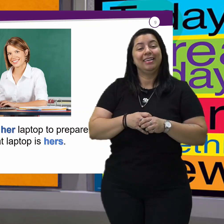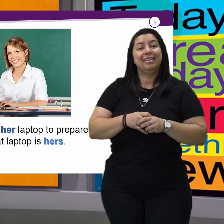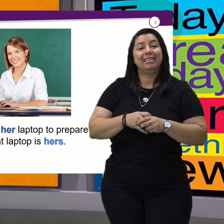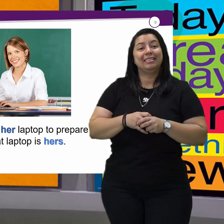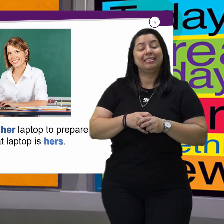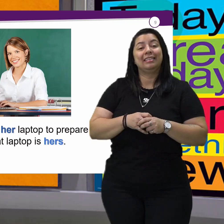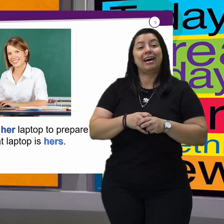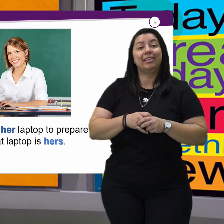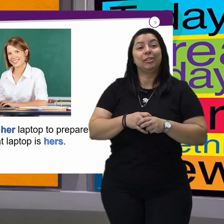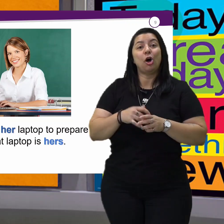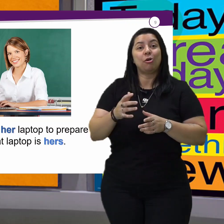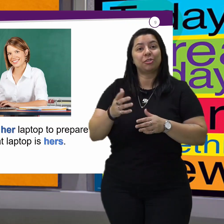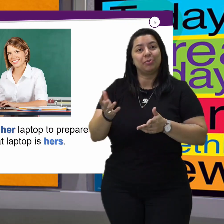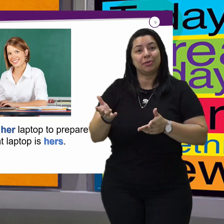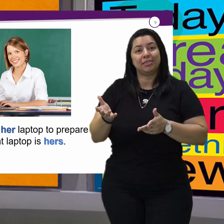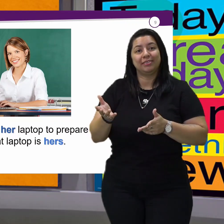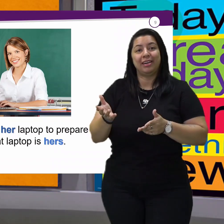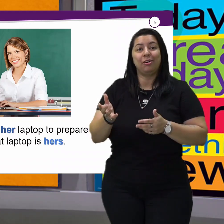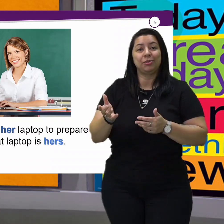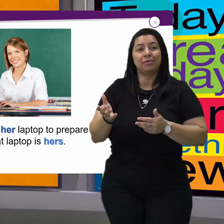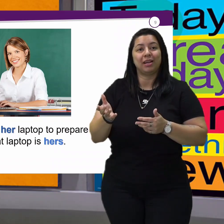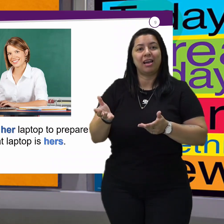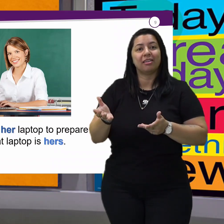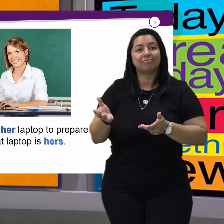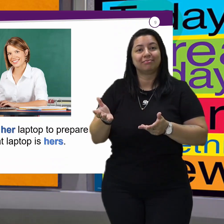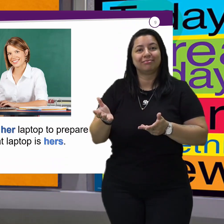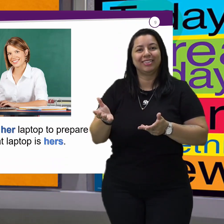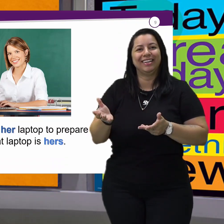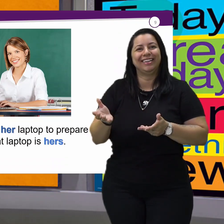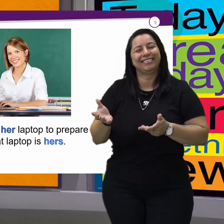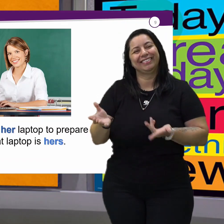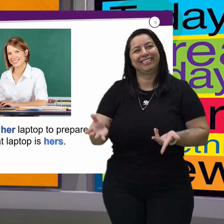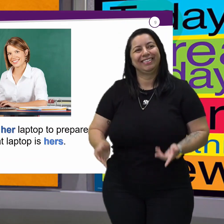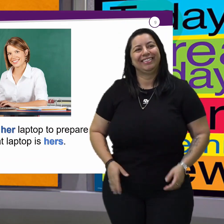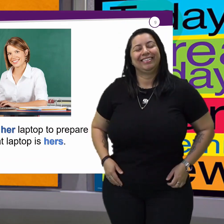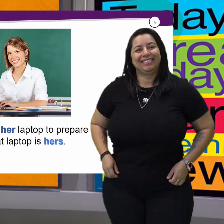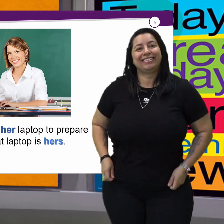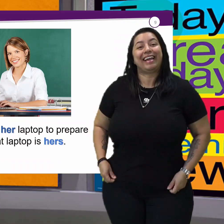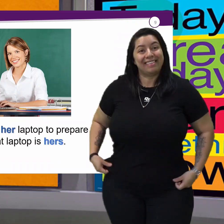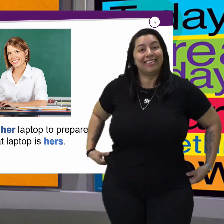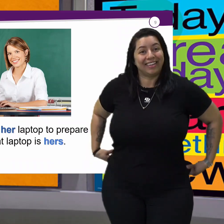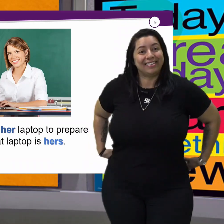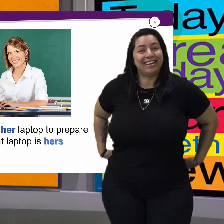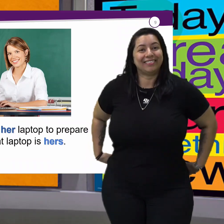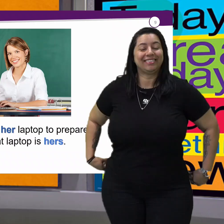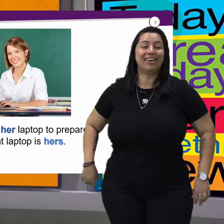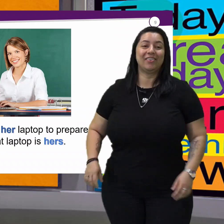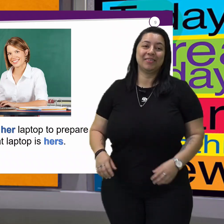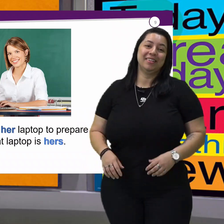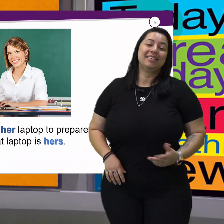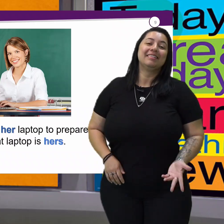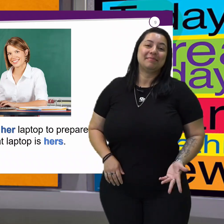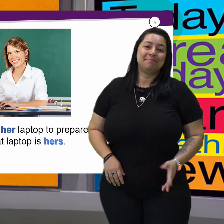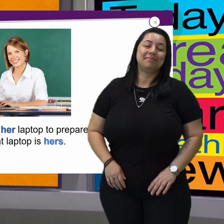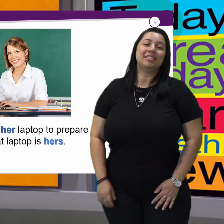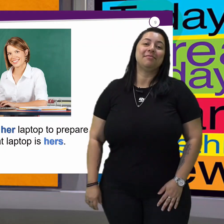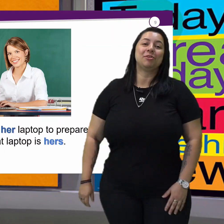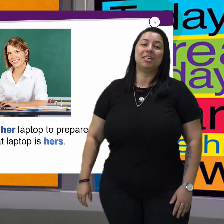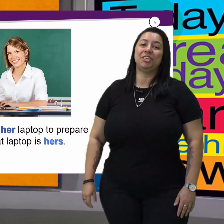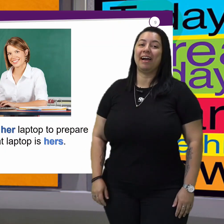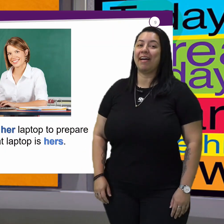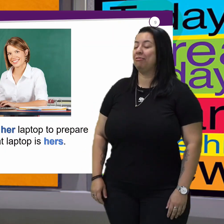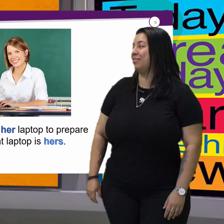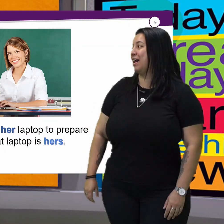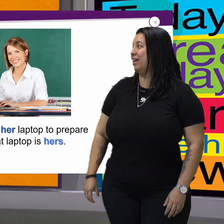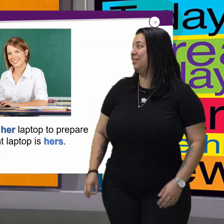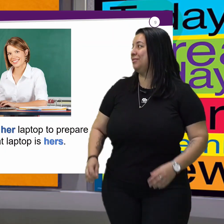em cima do colo, né? Lá notebook é o teu caderno. Caderno, o caderno mesmo, onde você escreve, então, não é digitando. Se